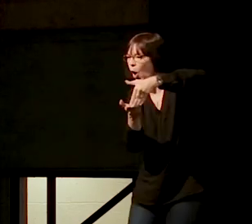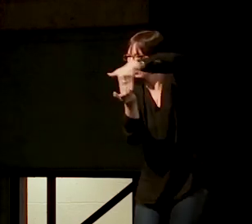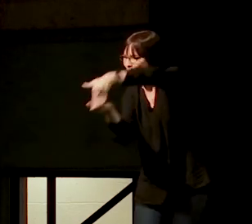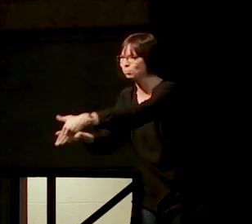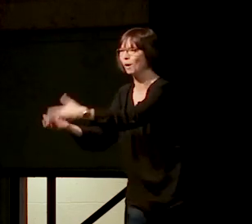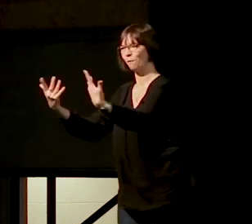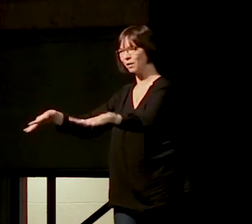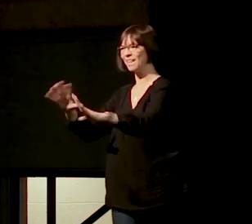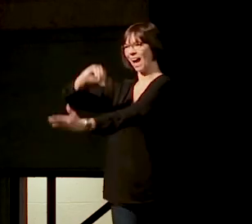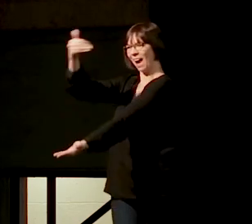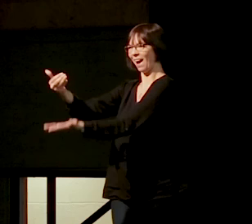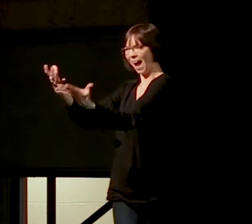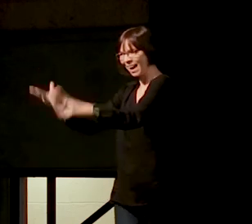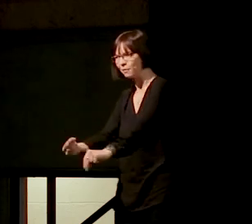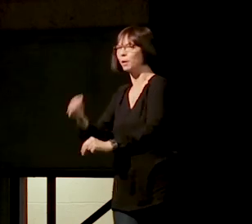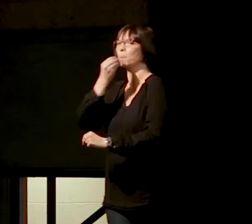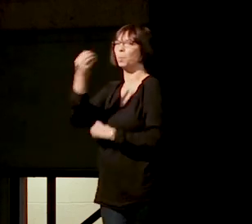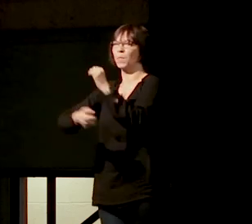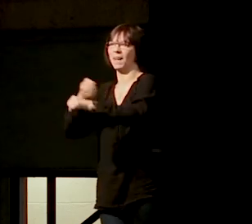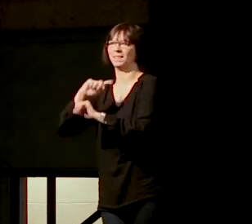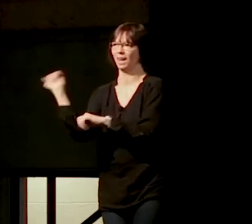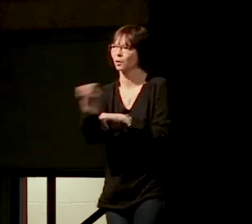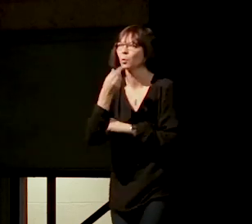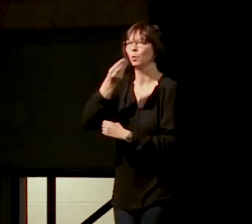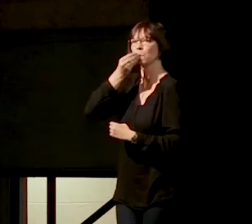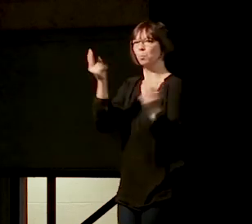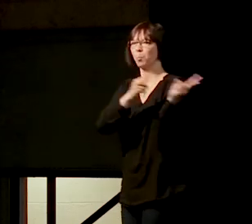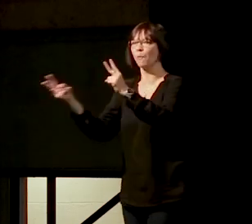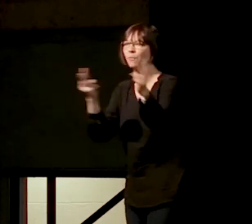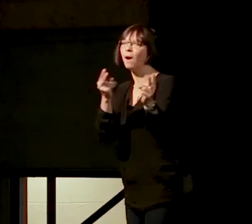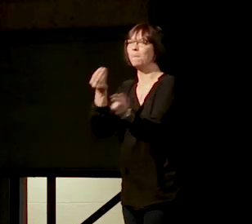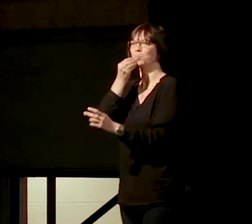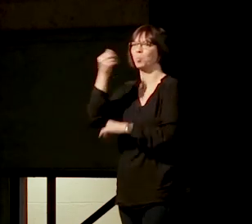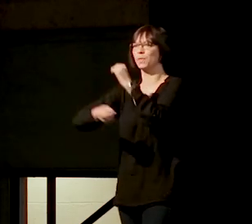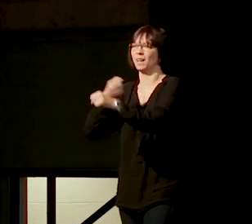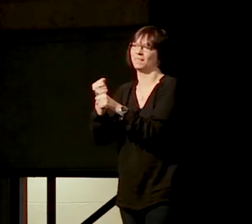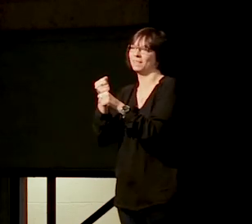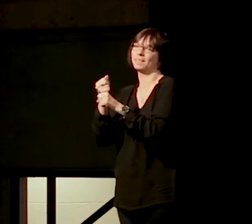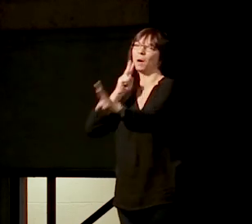toutes et à tous. Bon vent à vous, bon vent à vos proches. Bonne et heureuse année. Blois Vesmad !